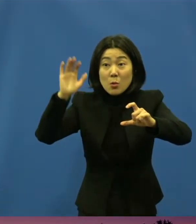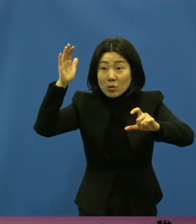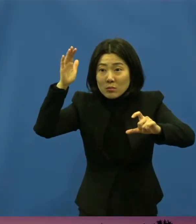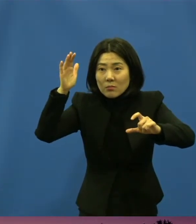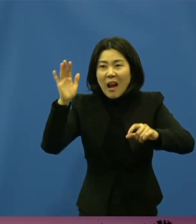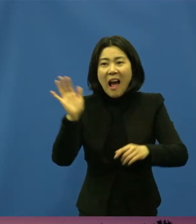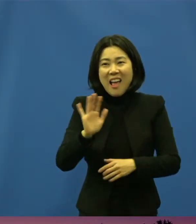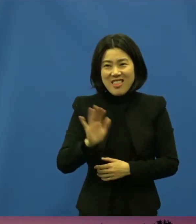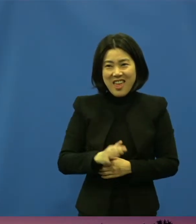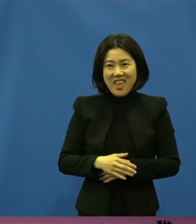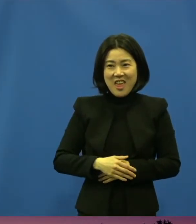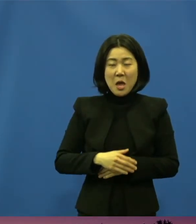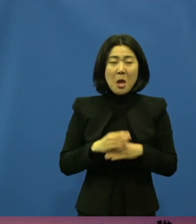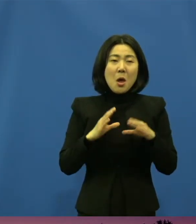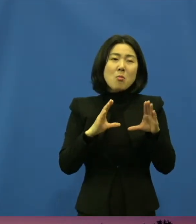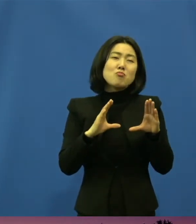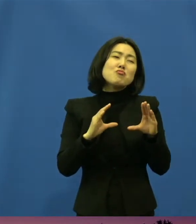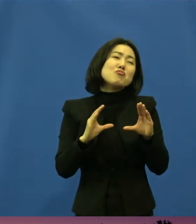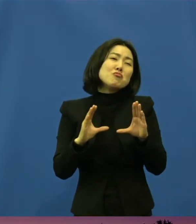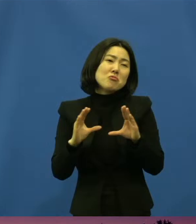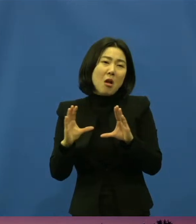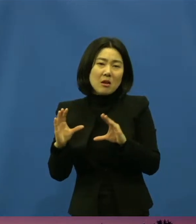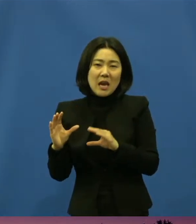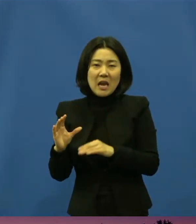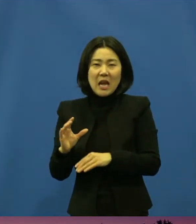어쩌면 우리 모두가 세속 안으로 들어와 있는 것.